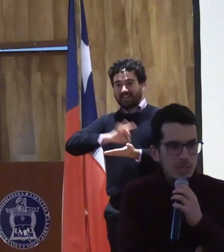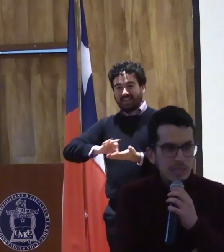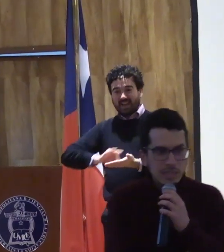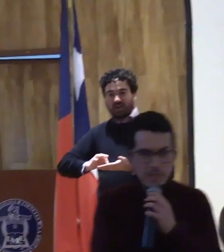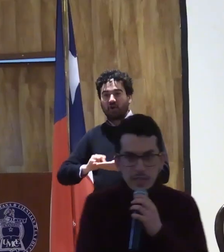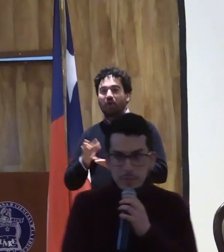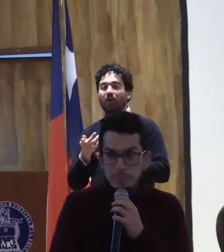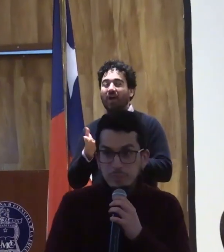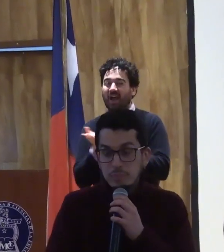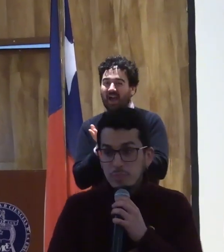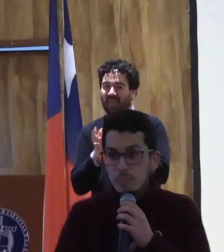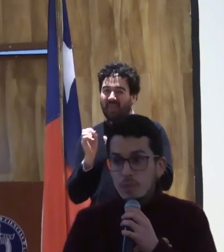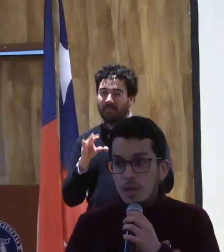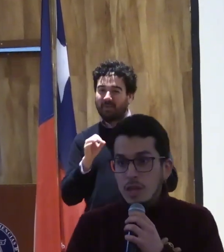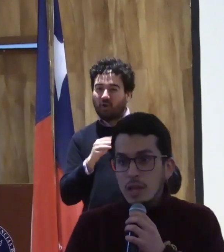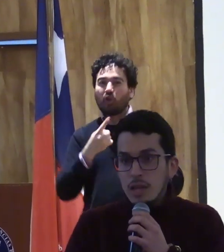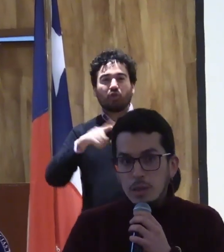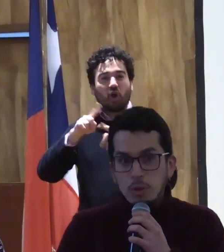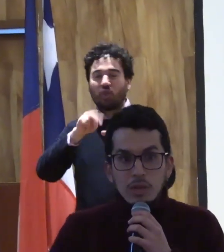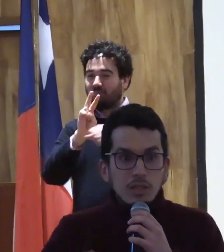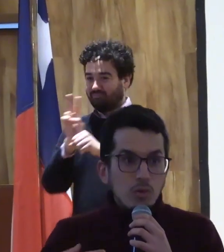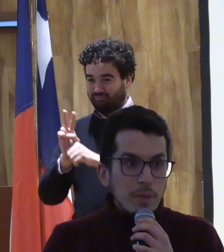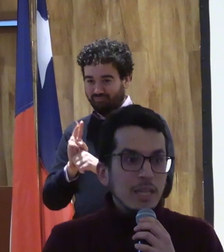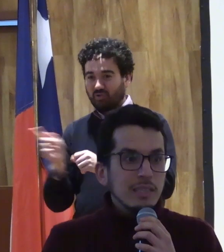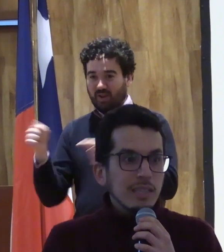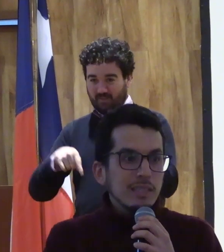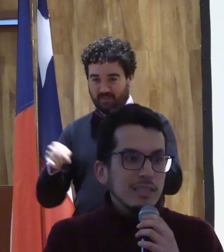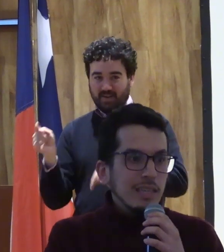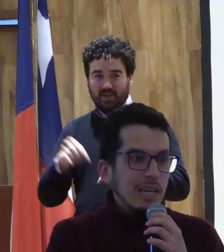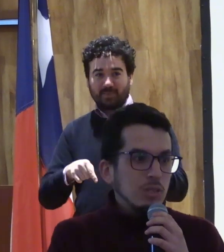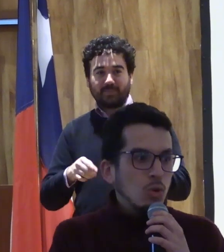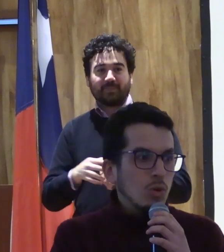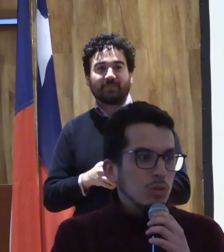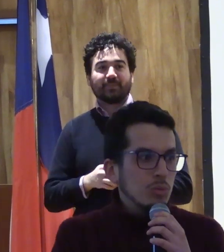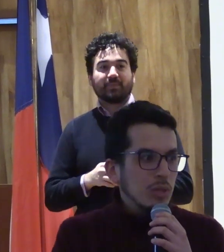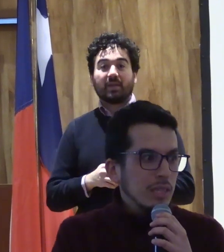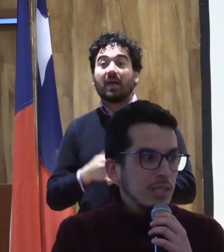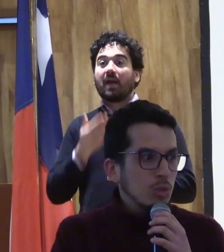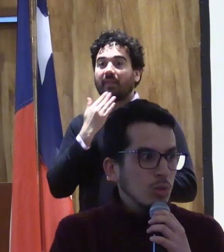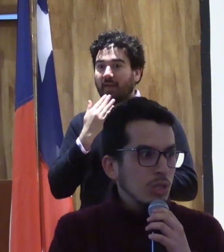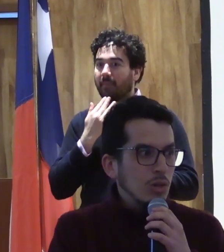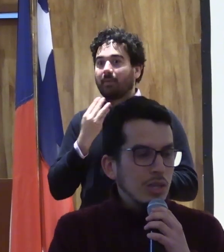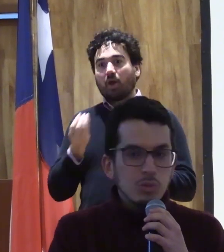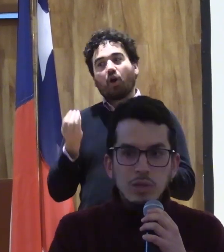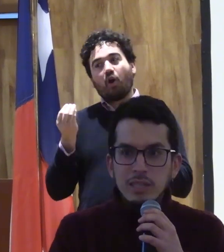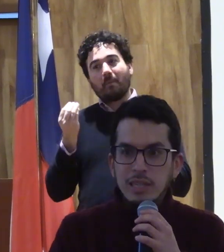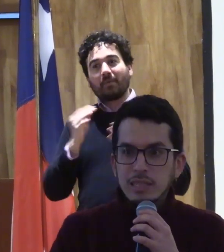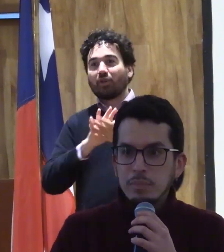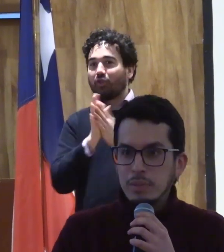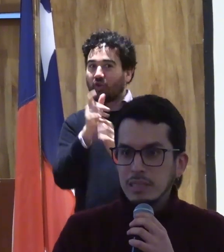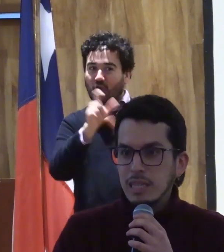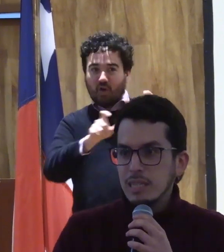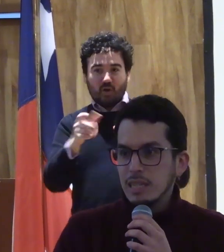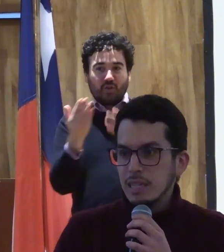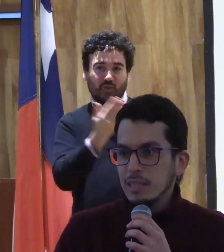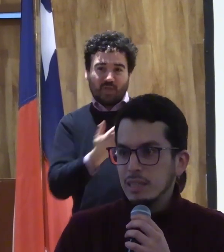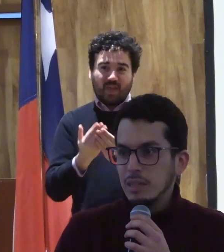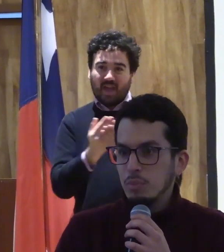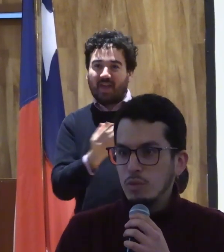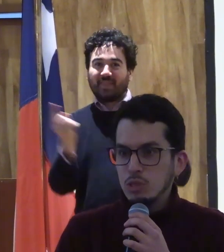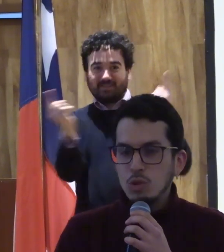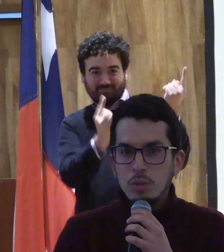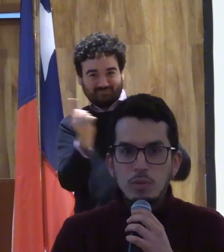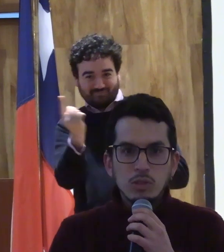¿no es cierto?, en esta actividad. Y obviamente a todos los estudiantes, todos y todas las estudiantes que están